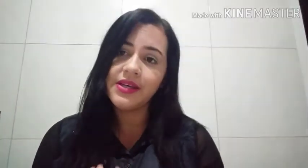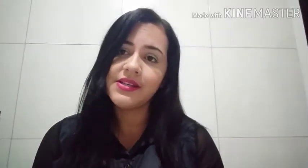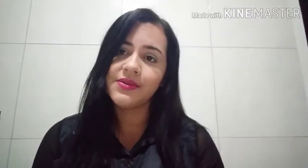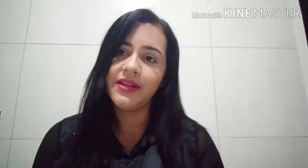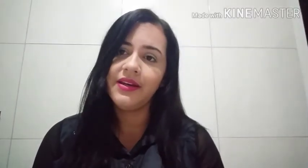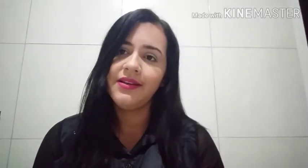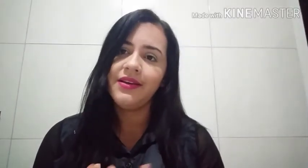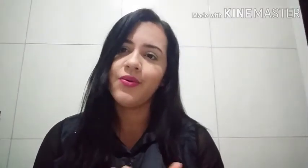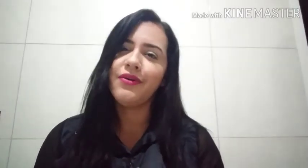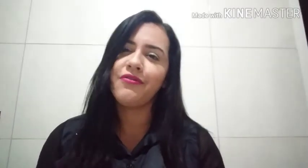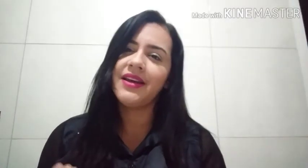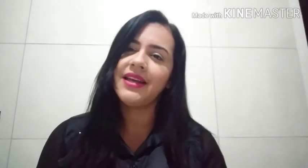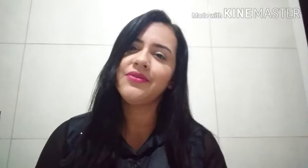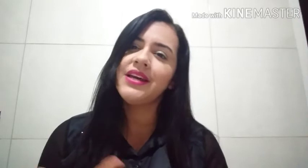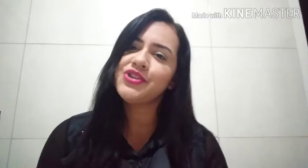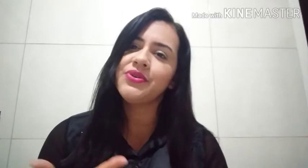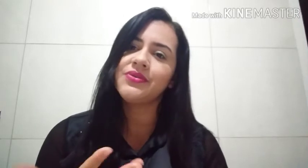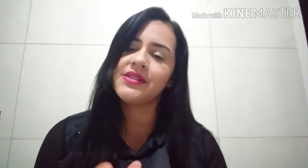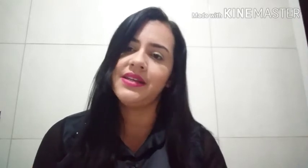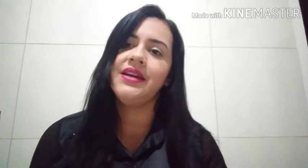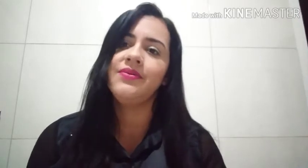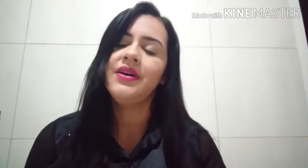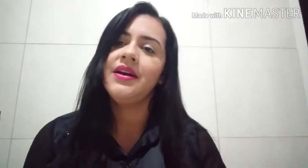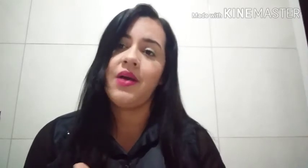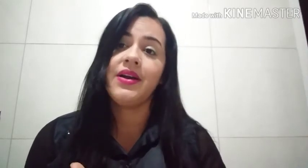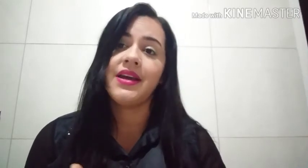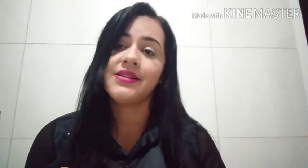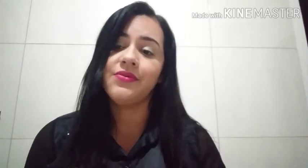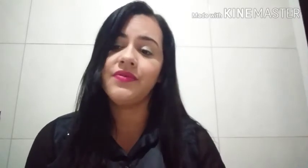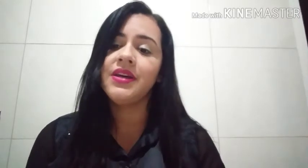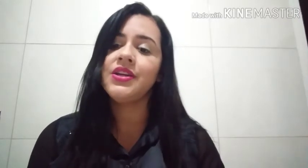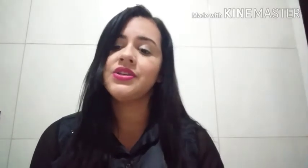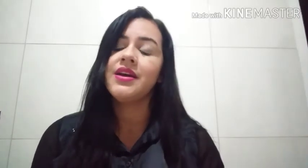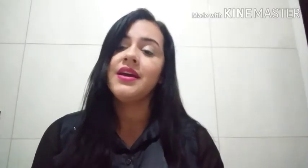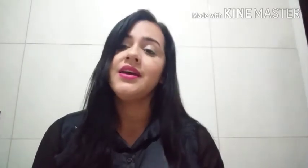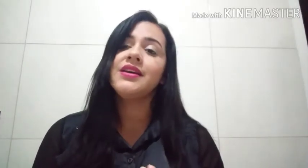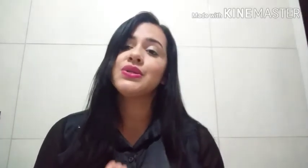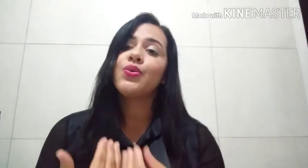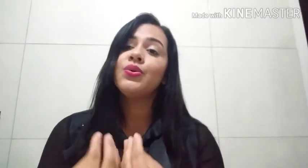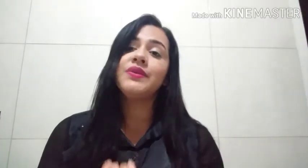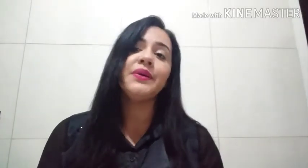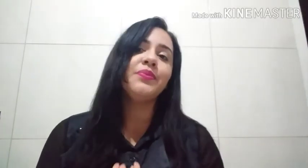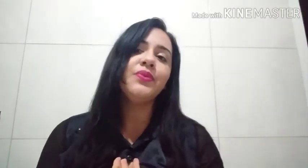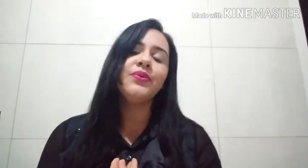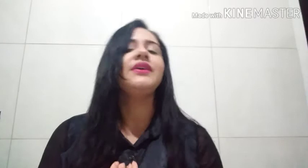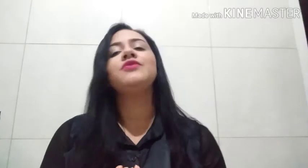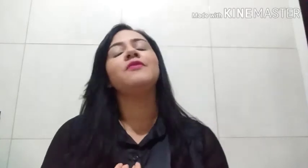isso, né, quando é ofertado desde muito cedo a uma criança ouvinte, isso contribui de uma forma